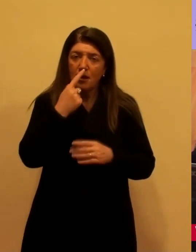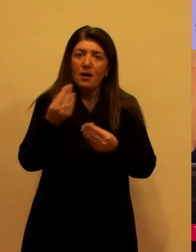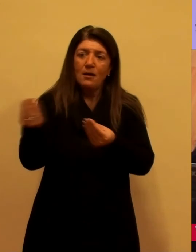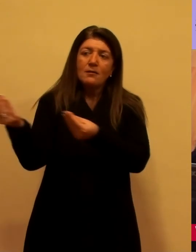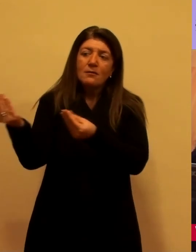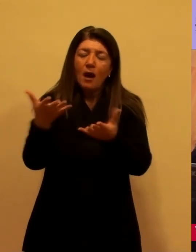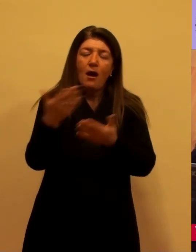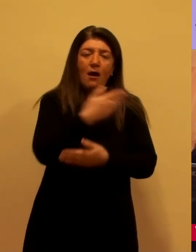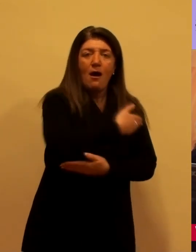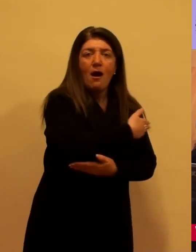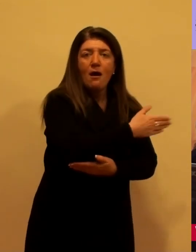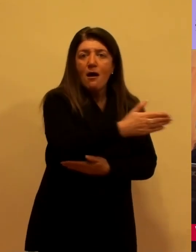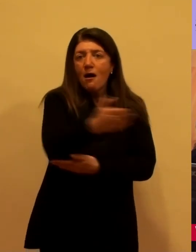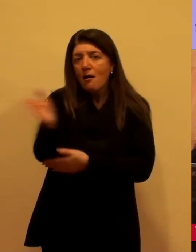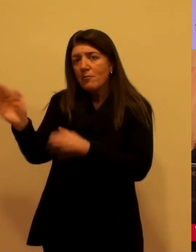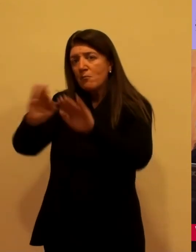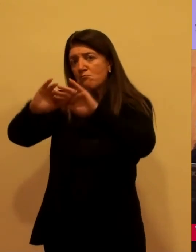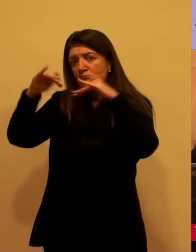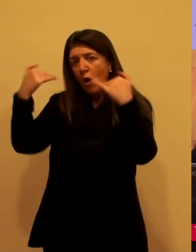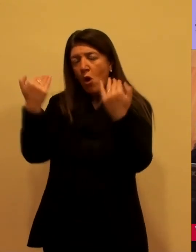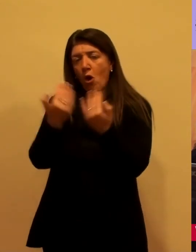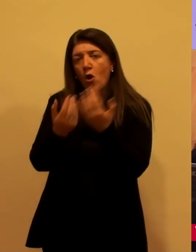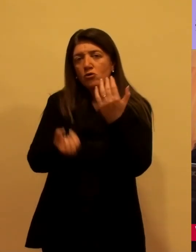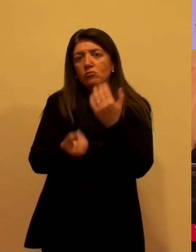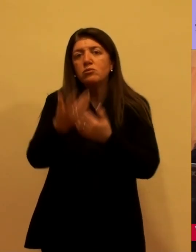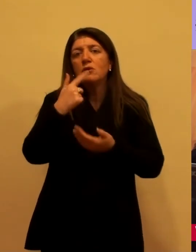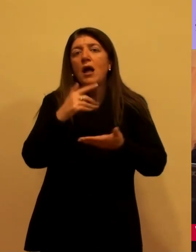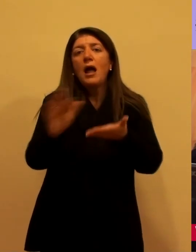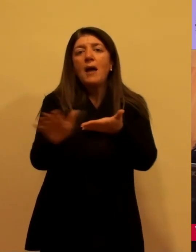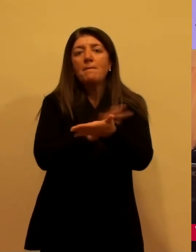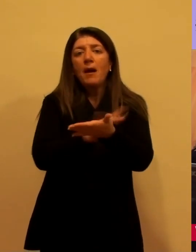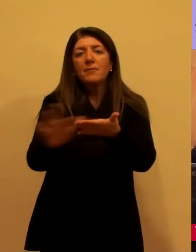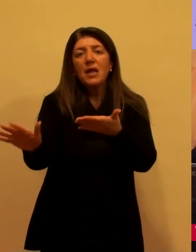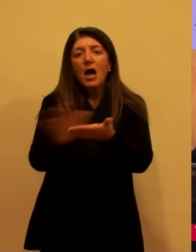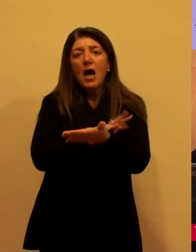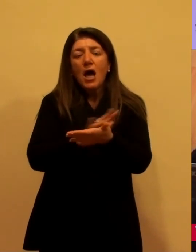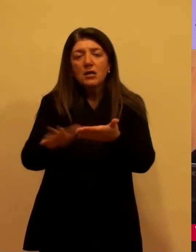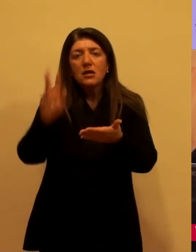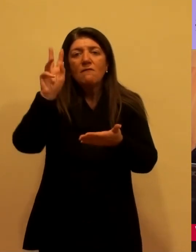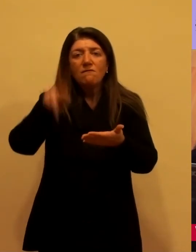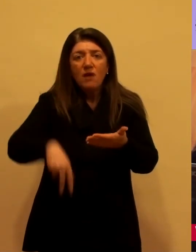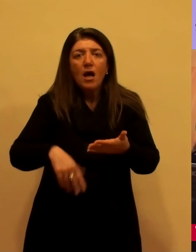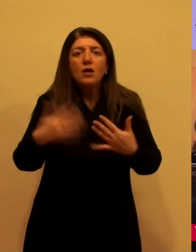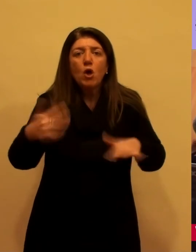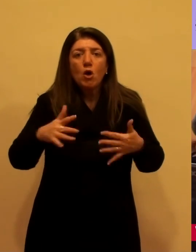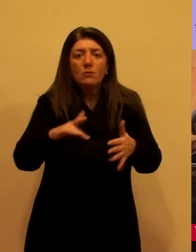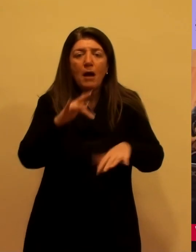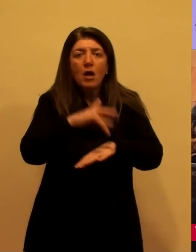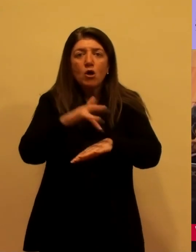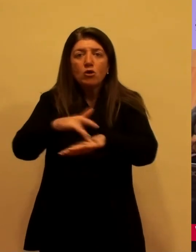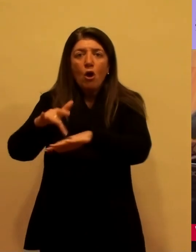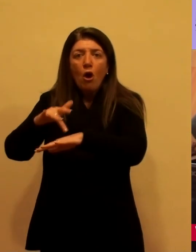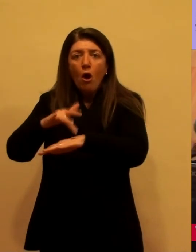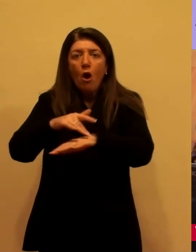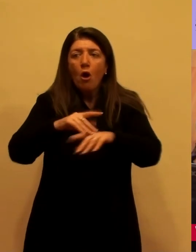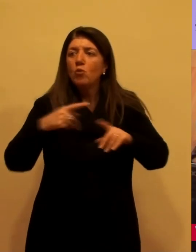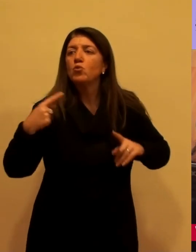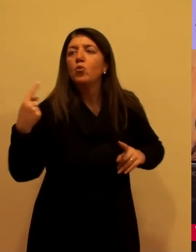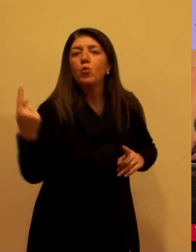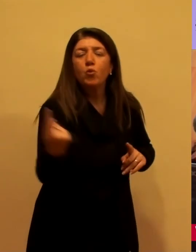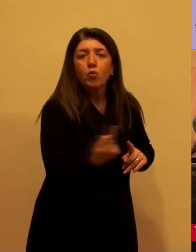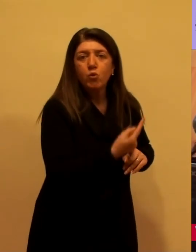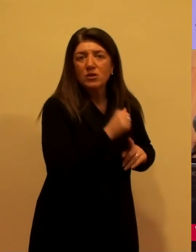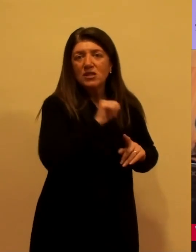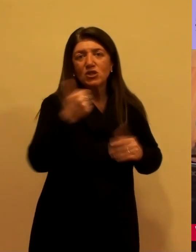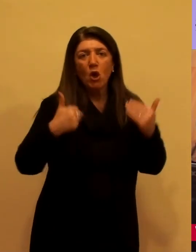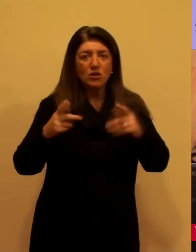a tutti lo apri, non è che c'è, cioè, la mappa tattile che c'è fuori, non è che la guarda solo il disabile, tutti quelli che adesso appunto, anzi la mostra di Renoir,